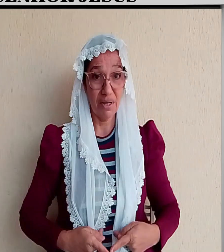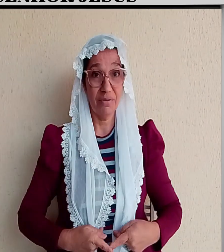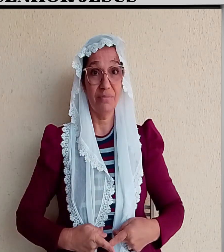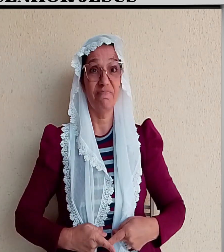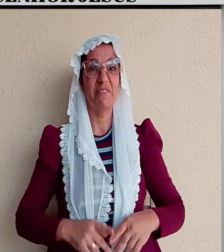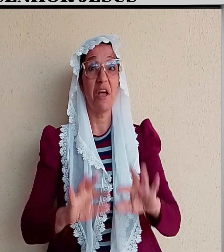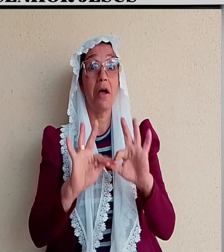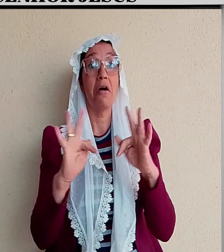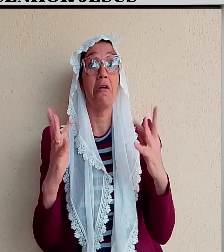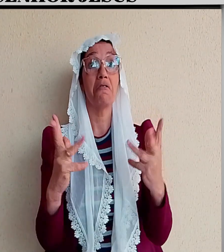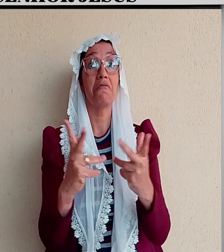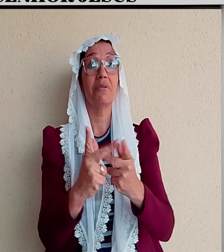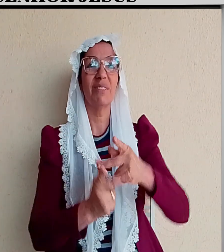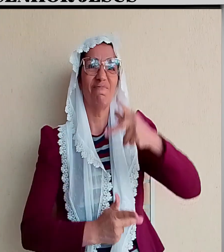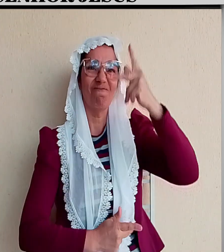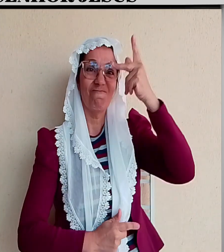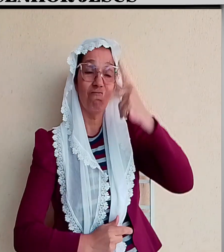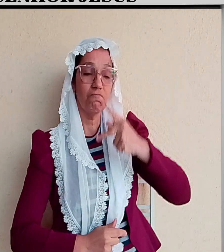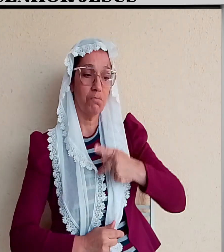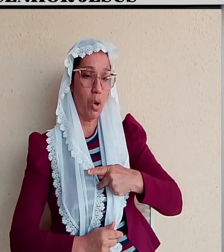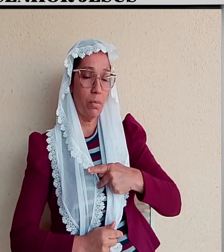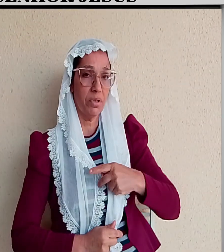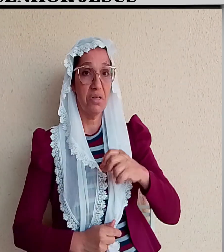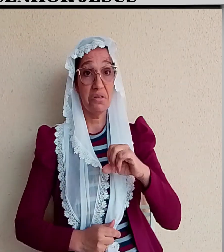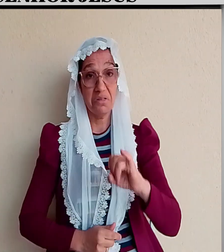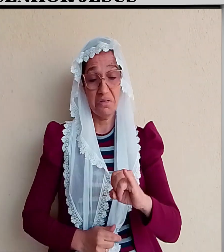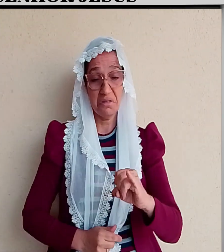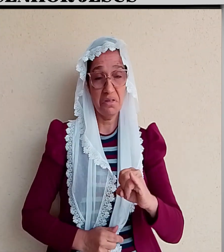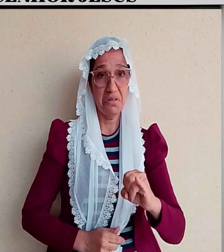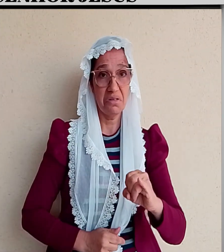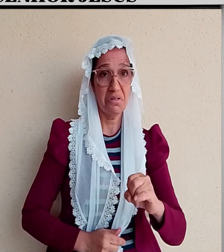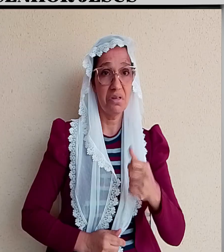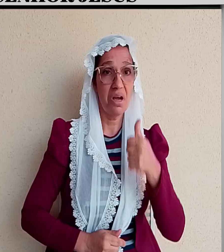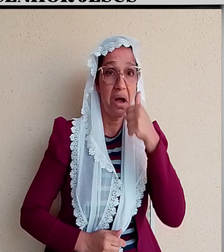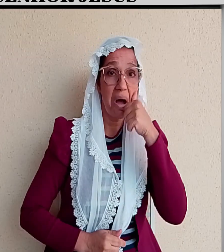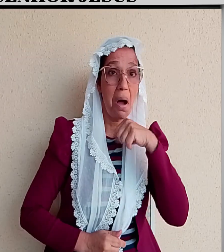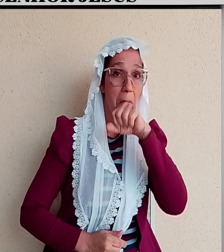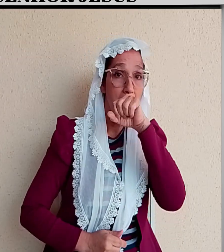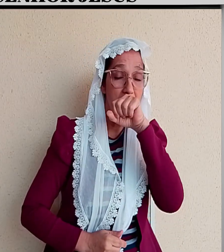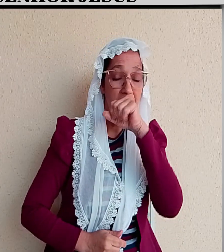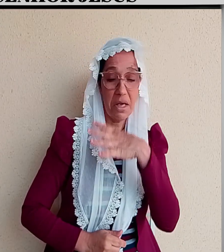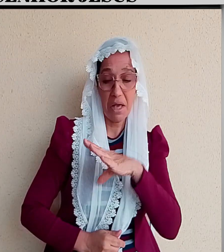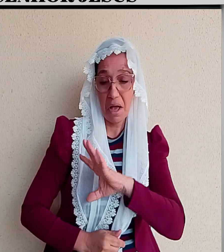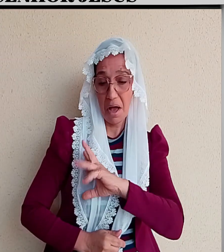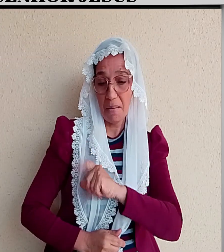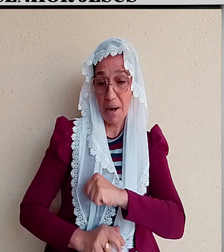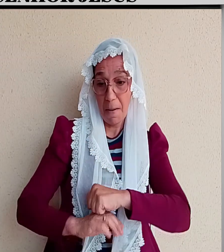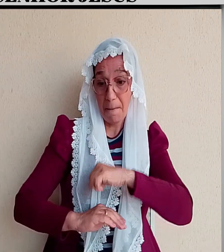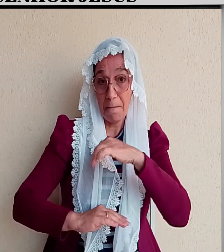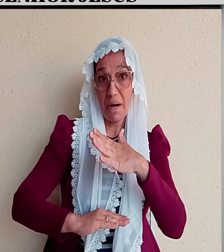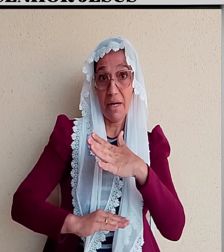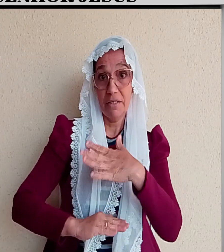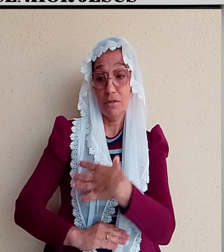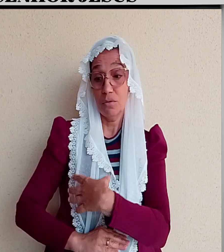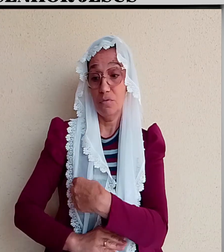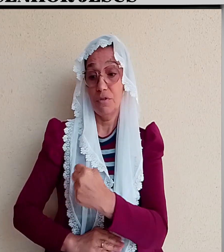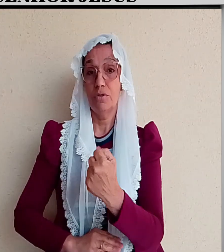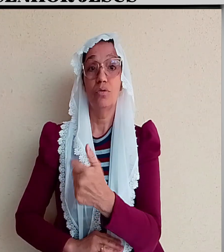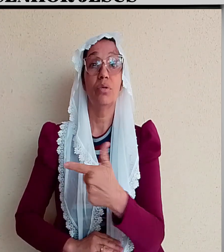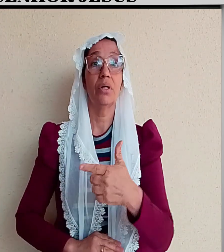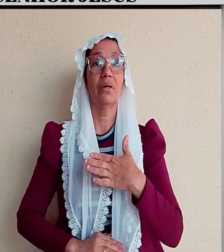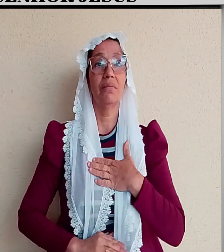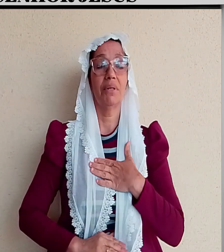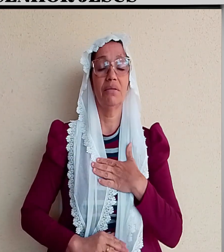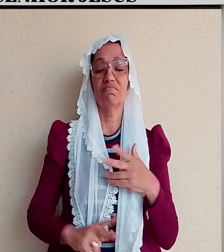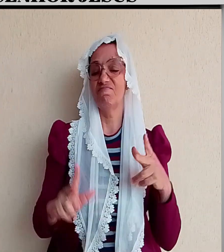E quem ama o filho ou a filha mais do que a mim, não é digno de mim. E quem não toma a sua cruz e não segue